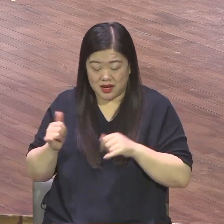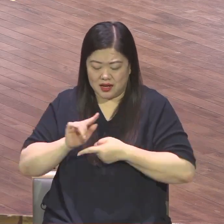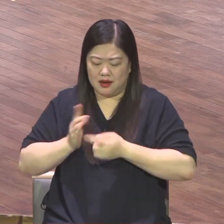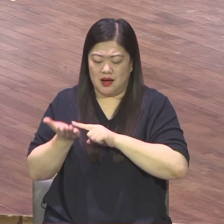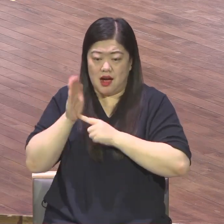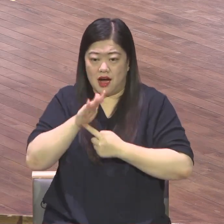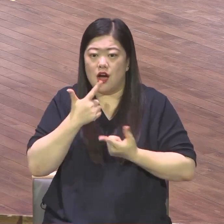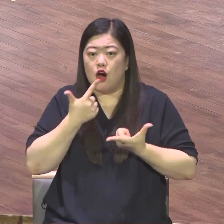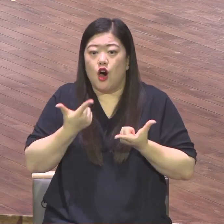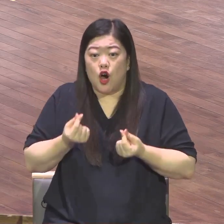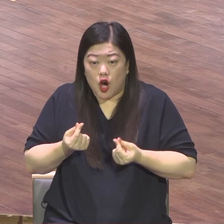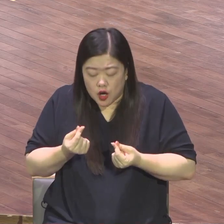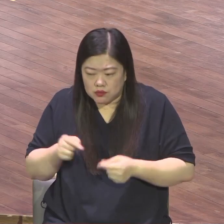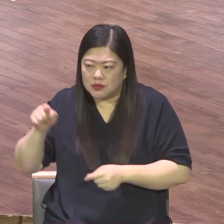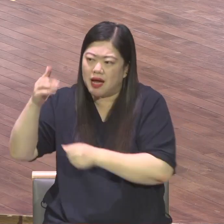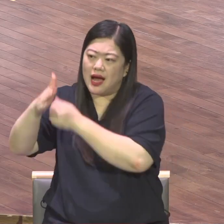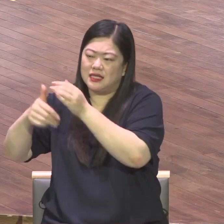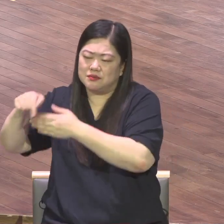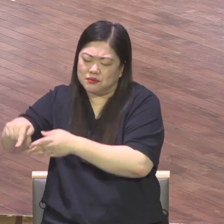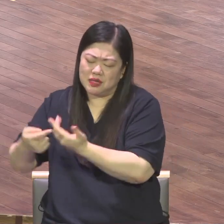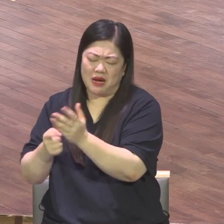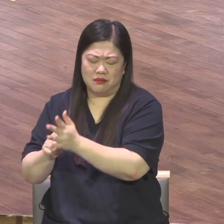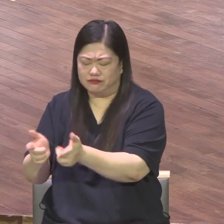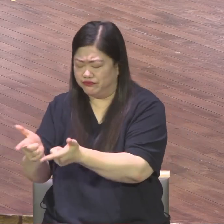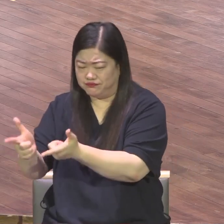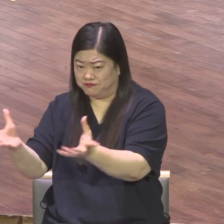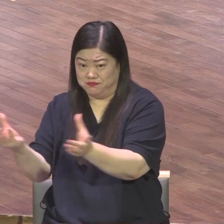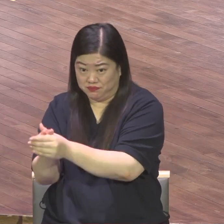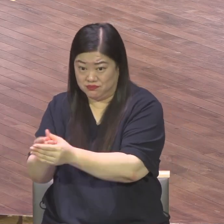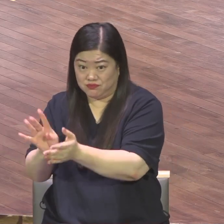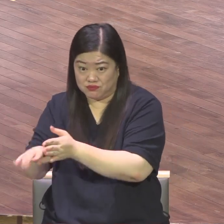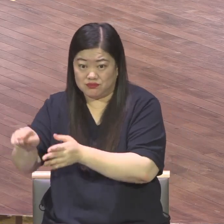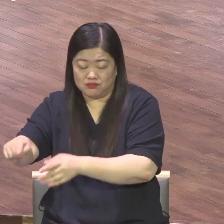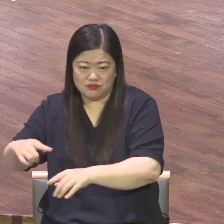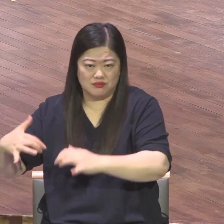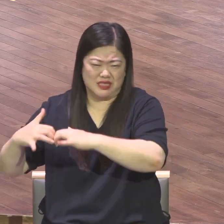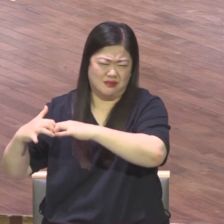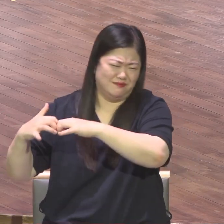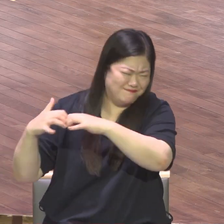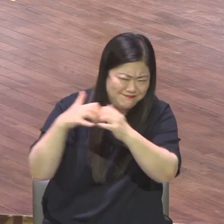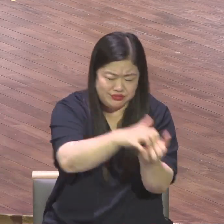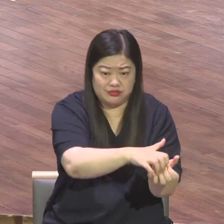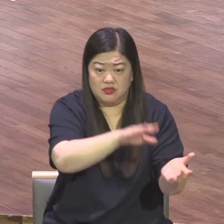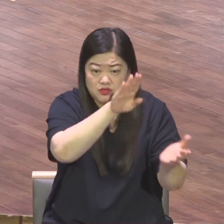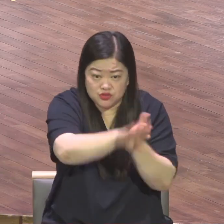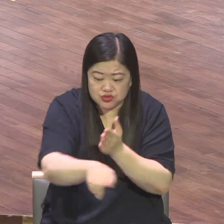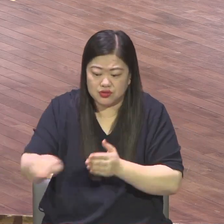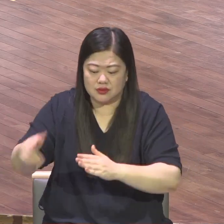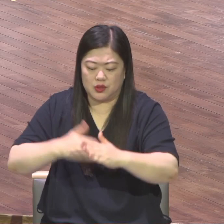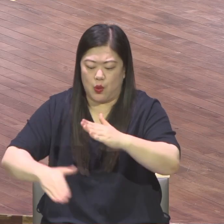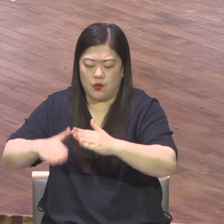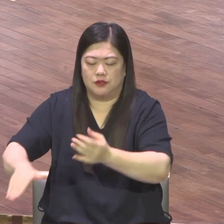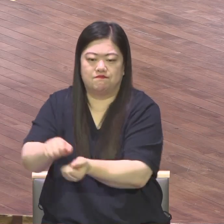바사왕 고레스의 마음을 감동시키며 그가 온 나라에 공포하고 조서를 내려 이르되